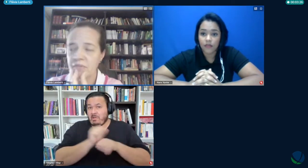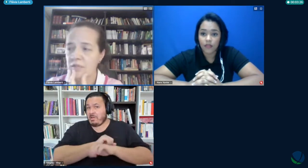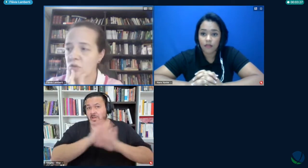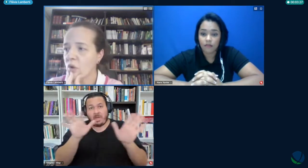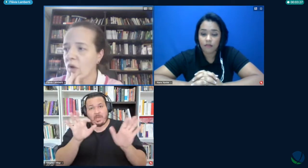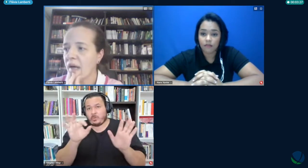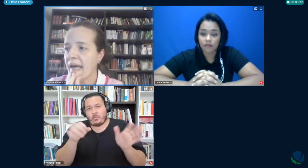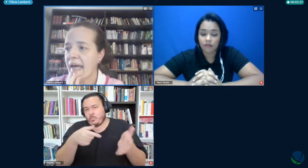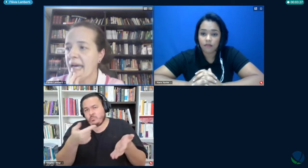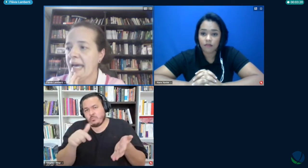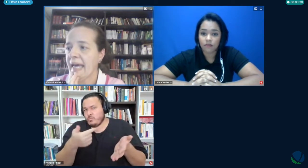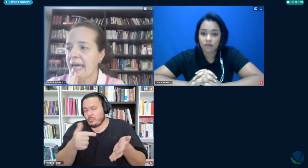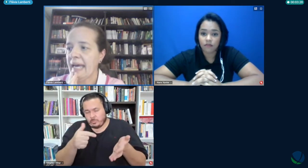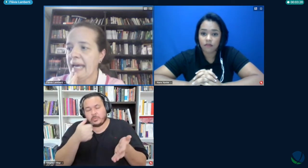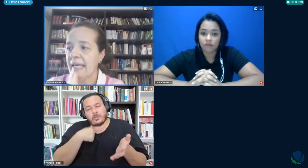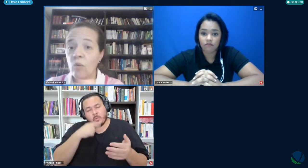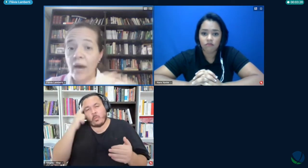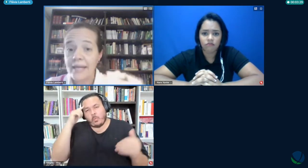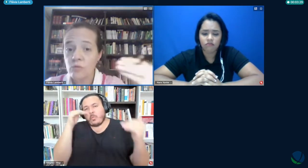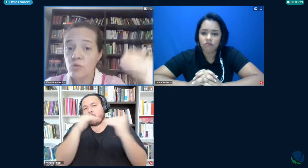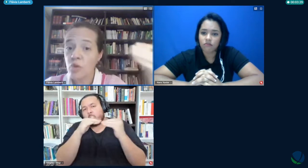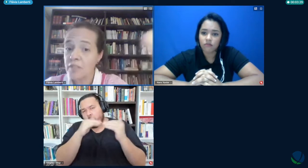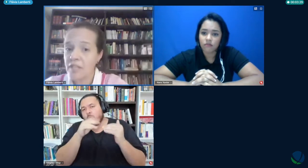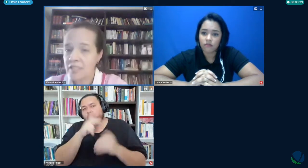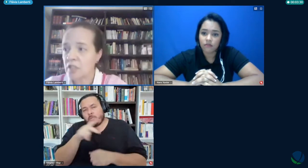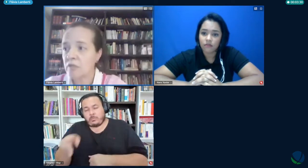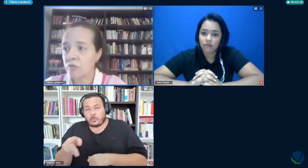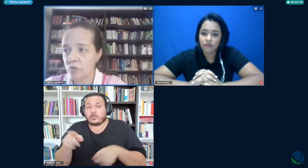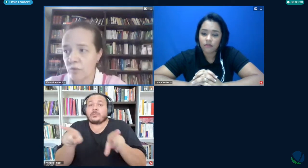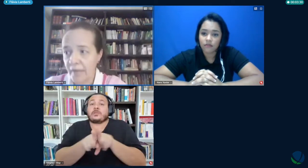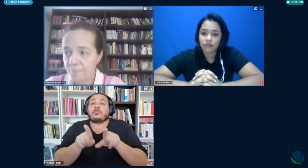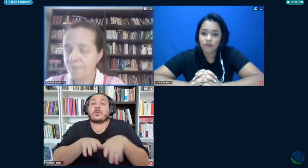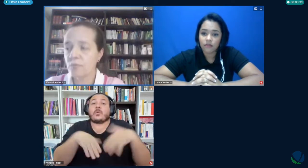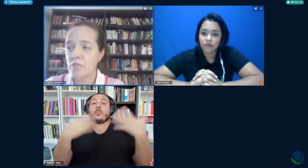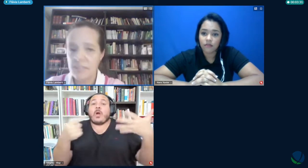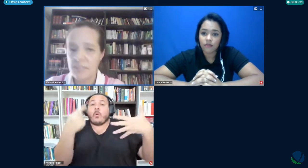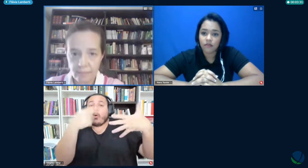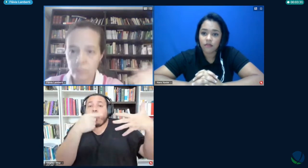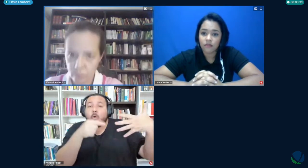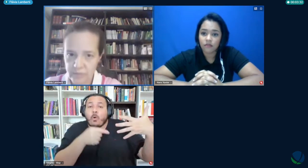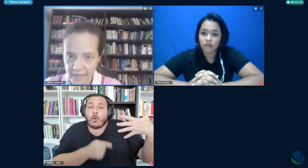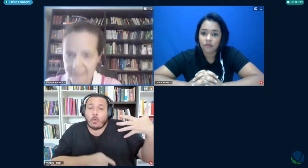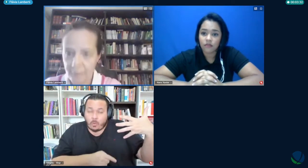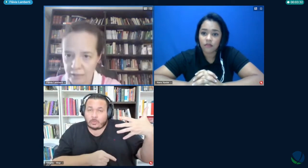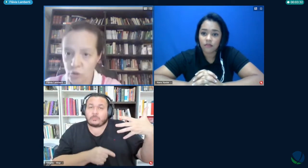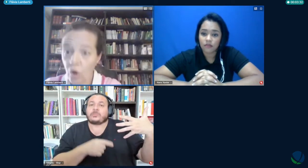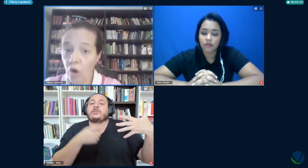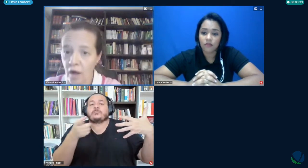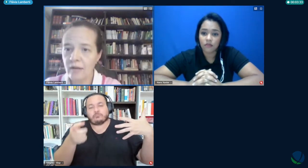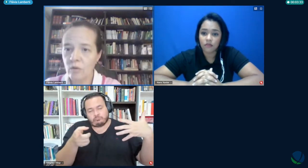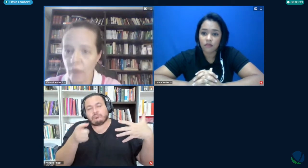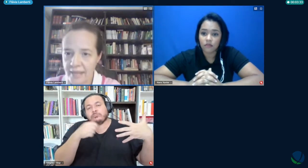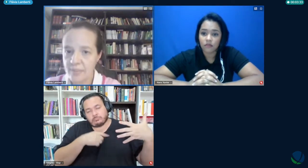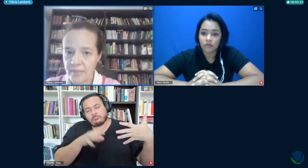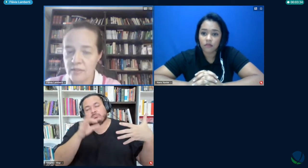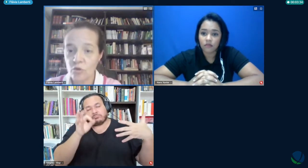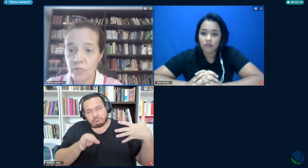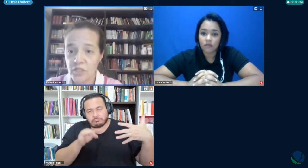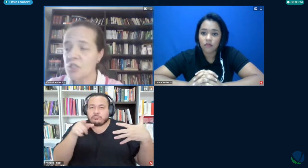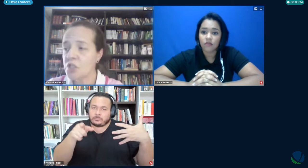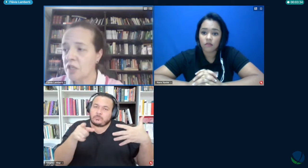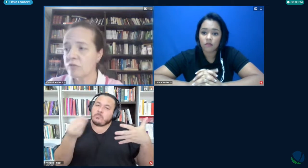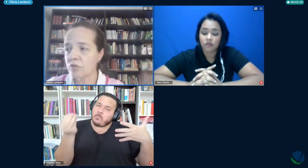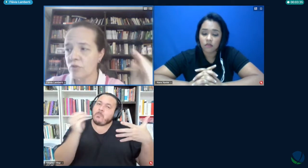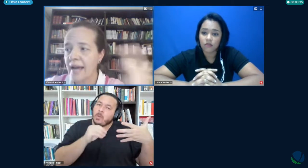com o professor. E quais os objetivos, né? Você certamente coloca quais são